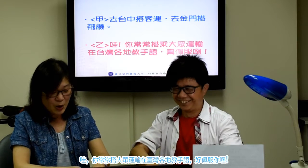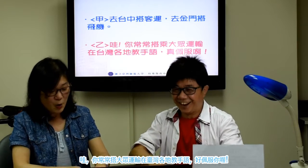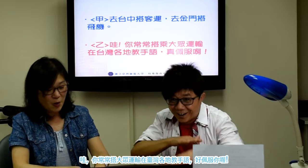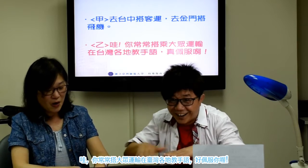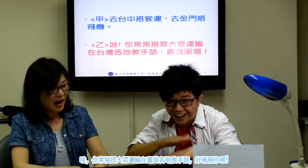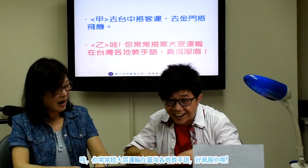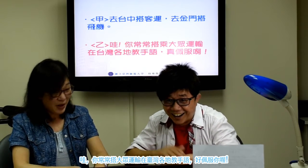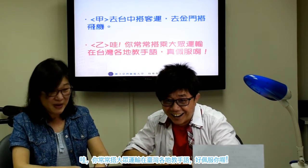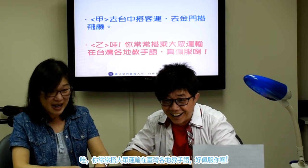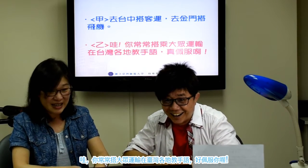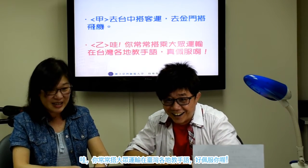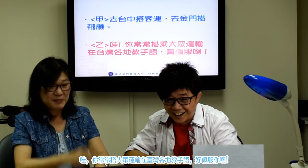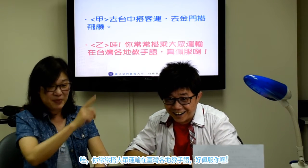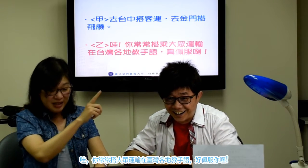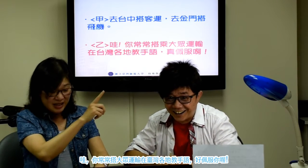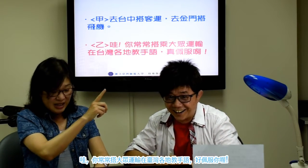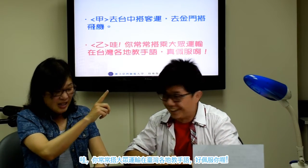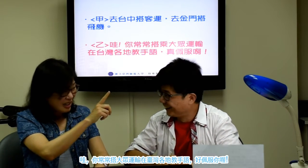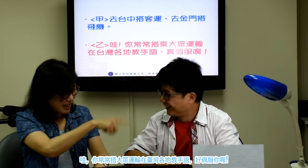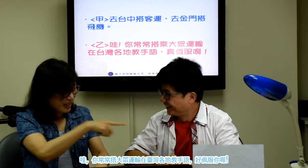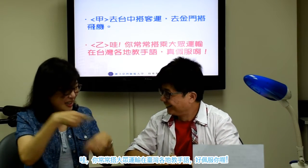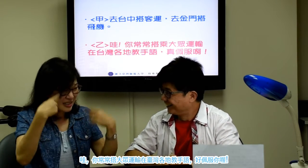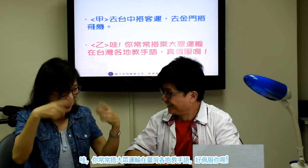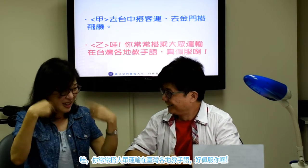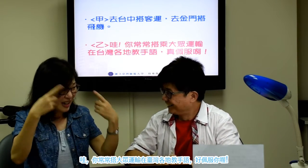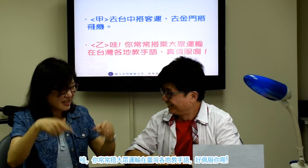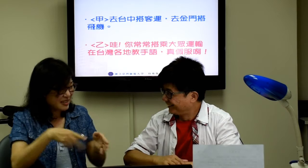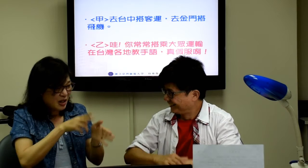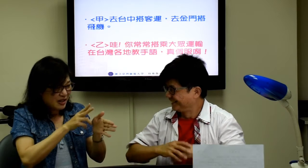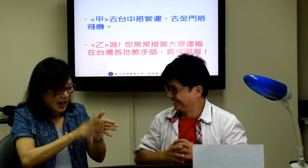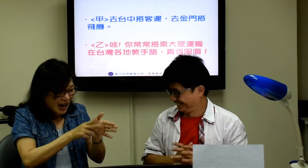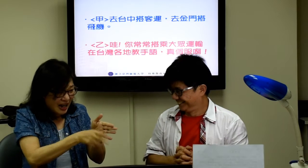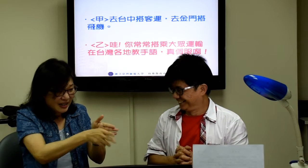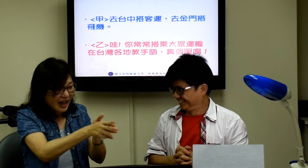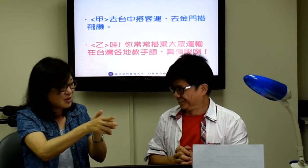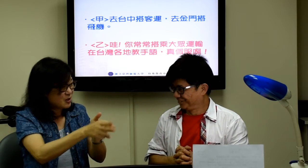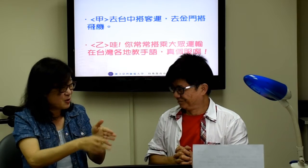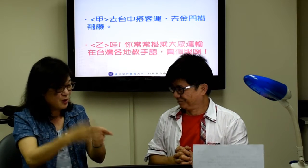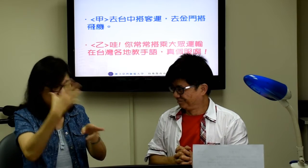好，哇，汇报，你常常。搭大众运输